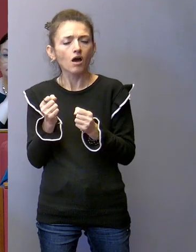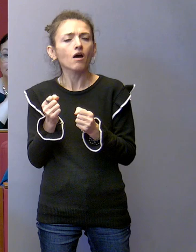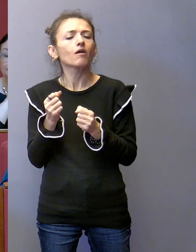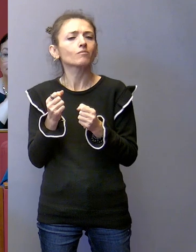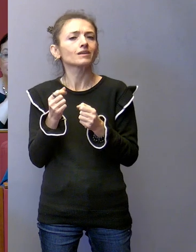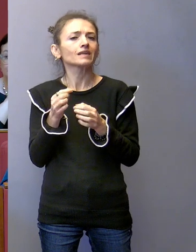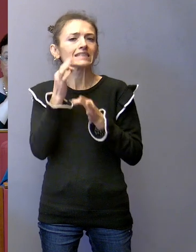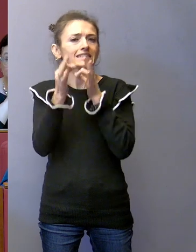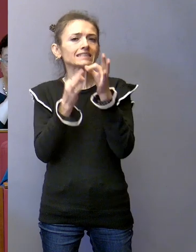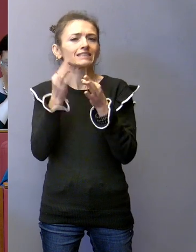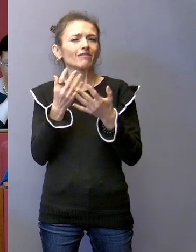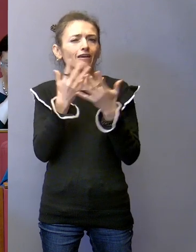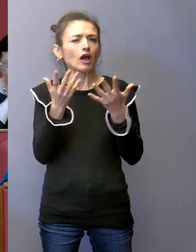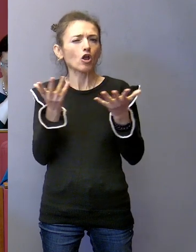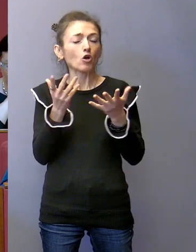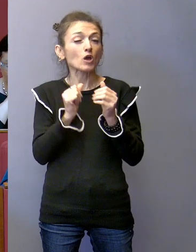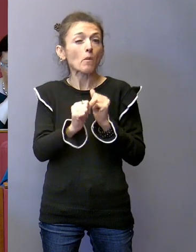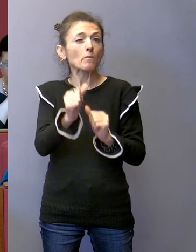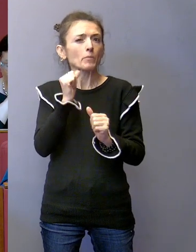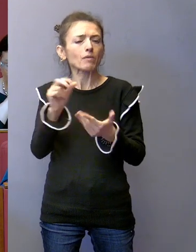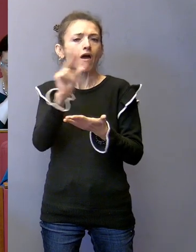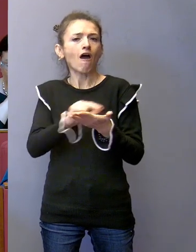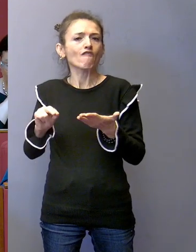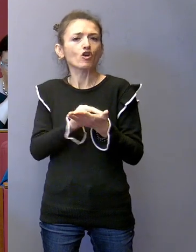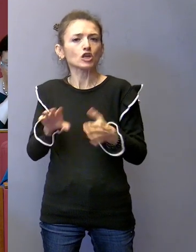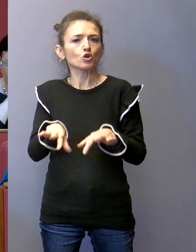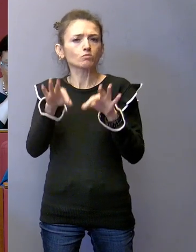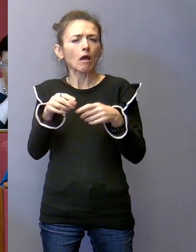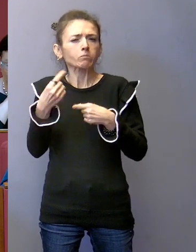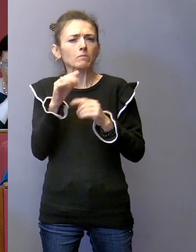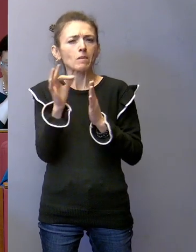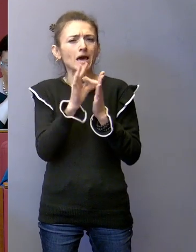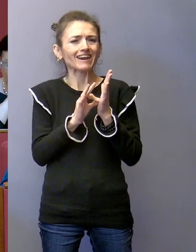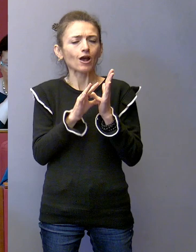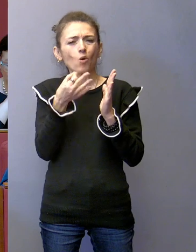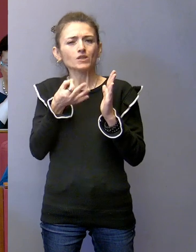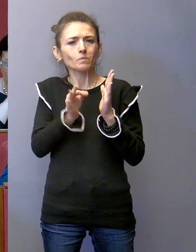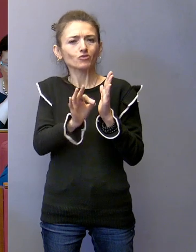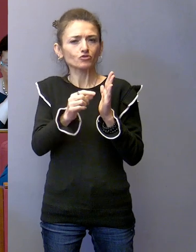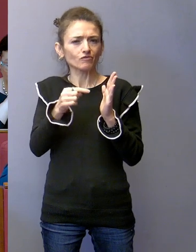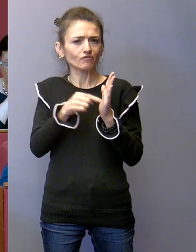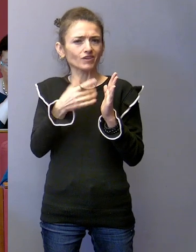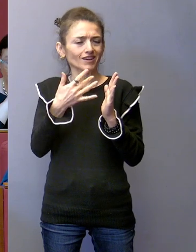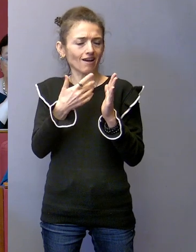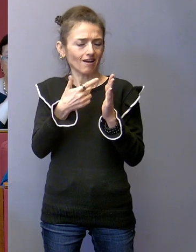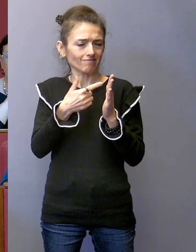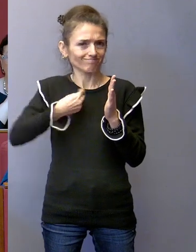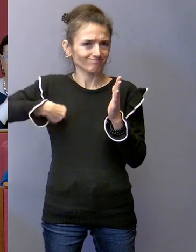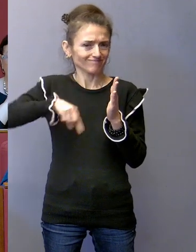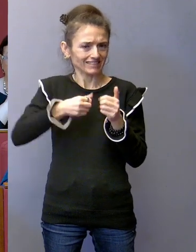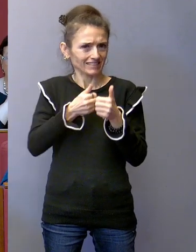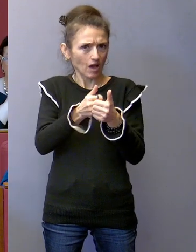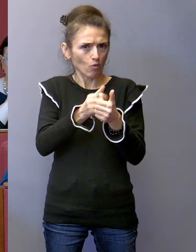si vota la sospensiva Questa è la regola specifica che è stata adottata nel